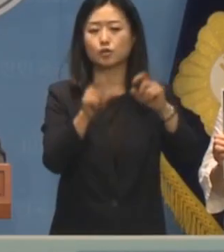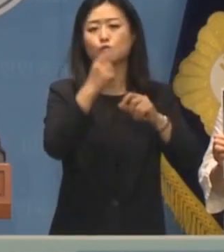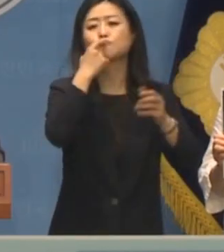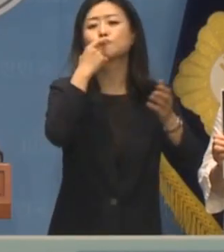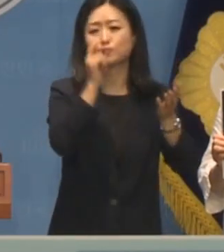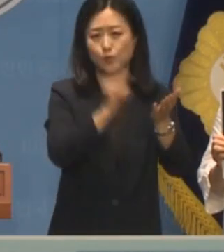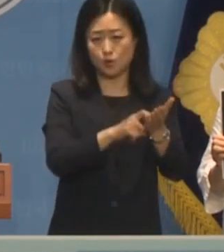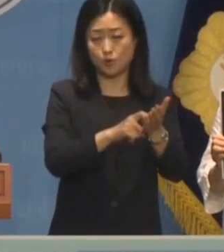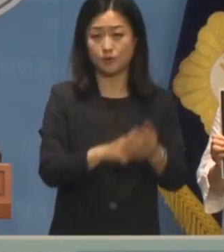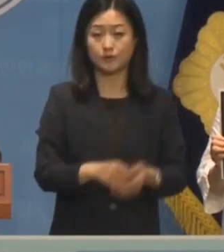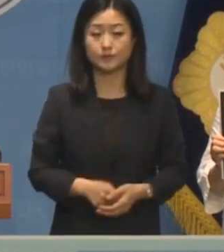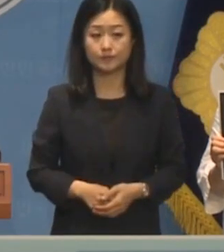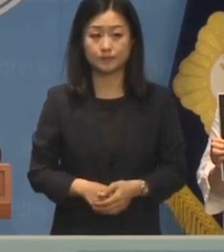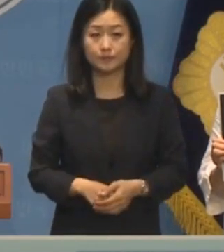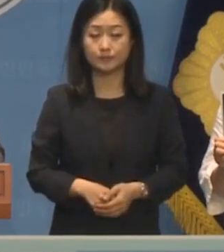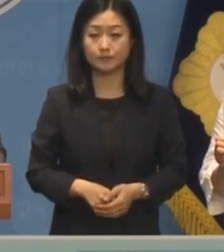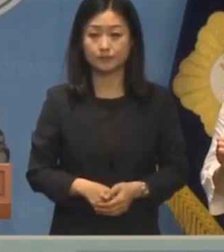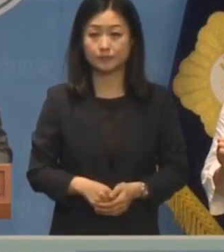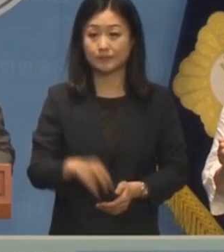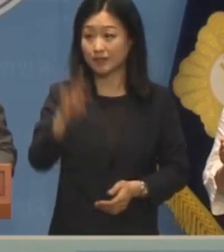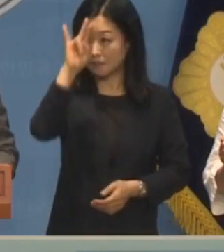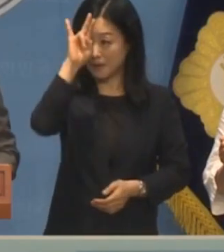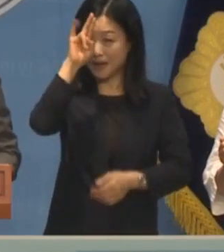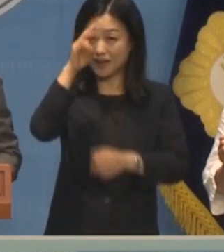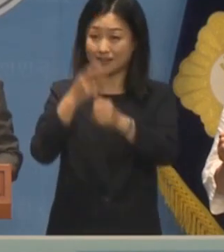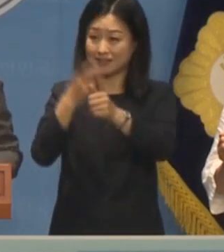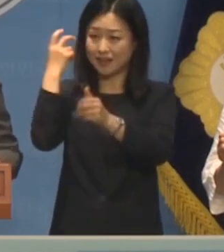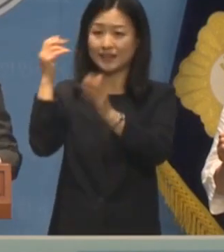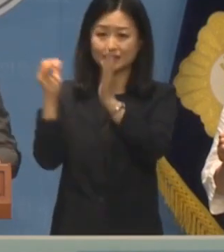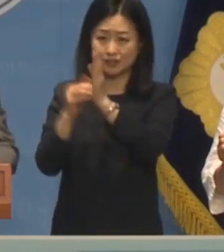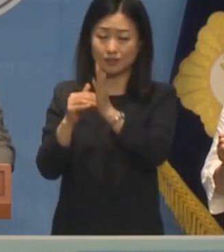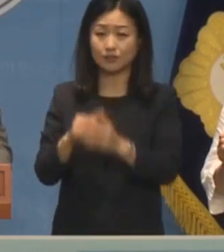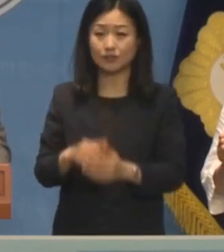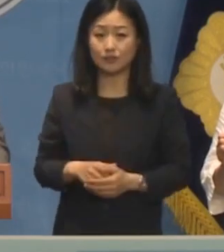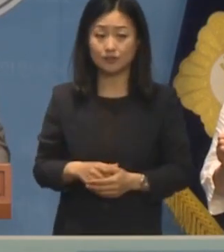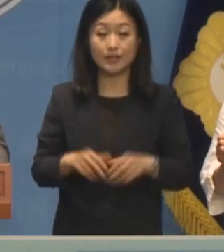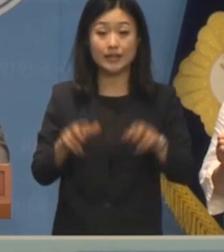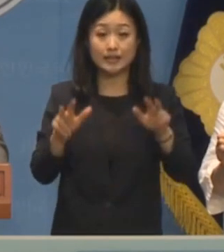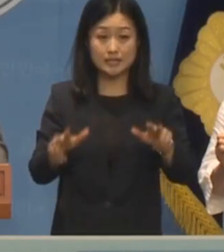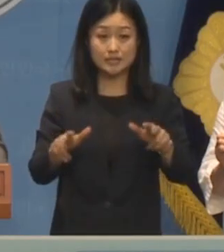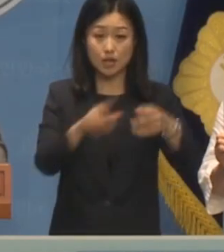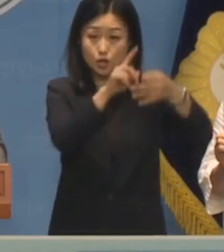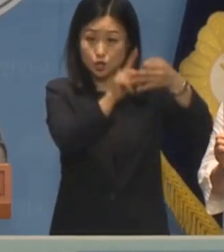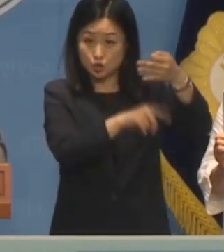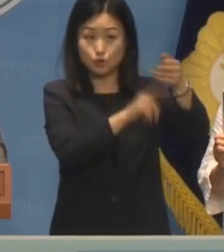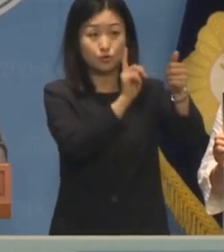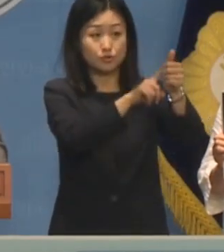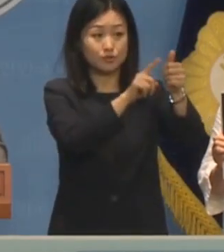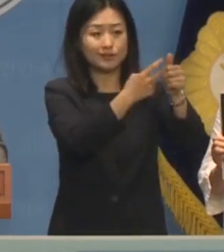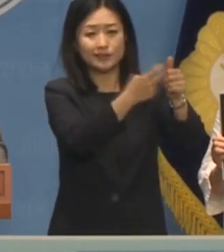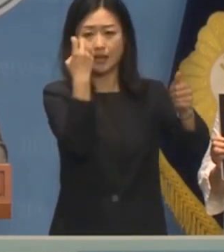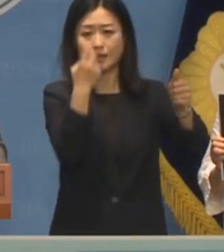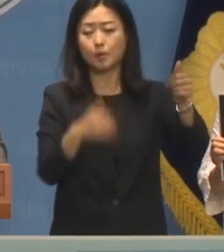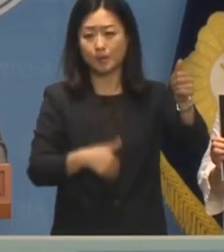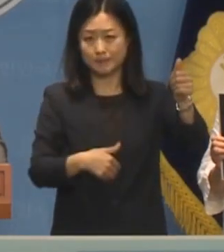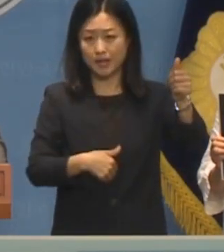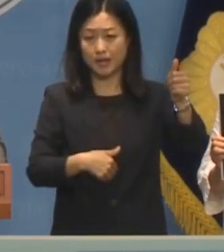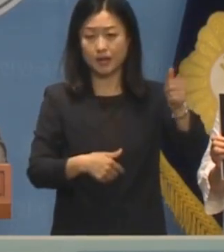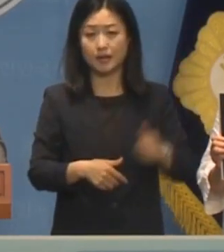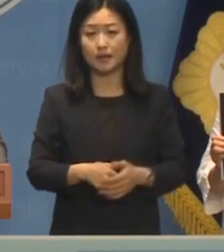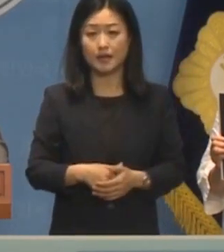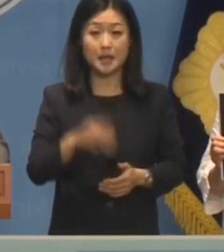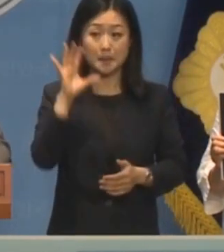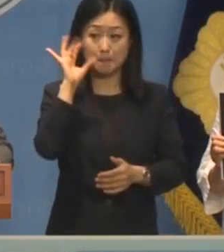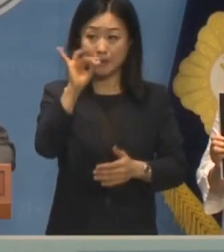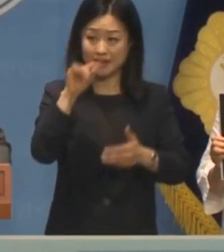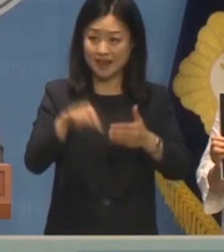더 쉽습니다. 박근혜는 이미 탄핵했습니다. 이제 윤석열 차례입니다. 100일